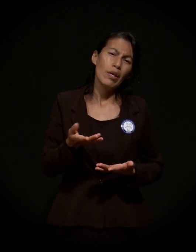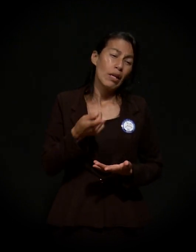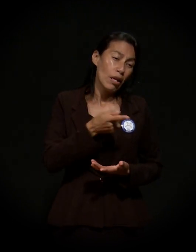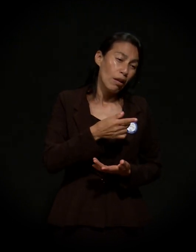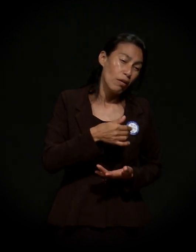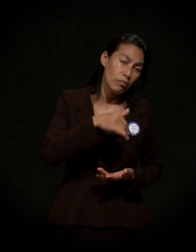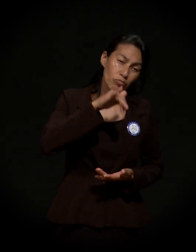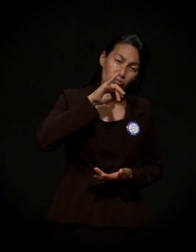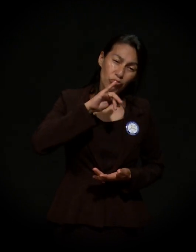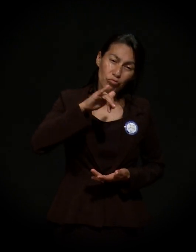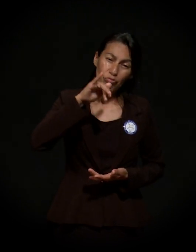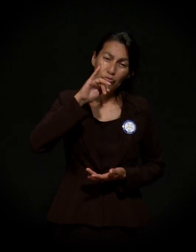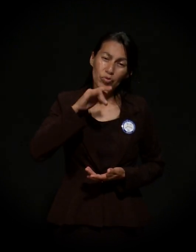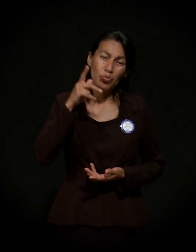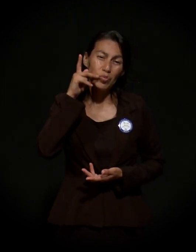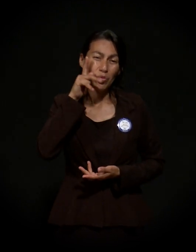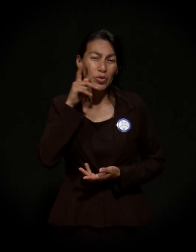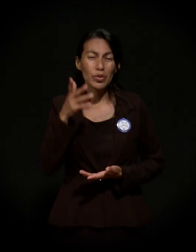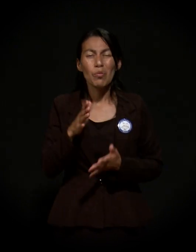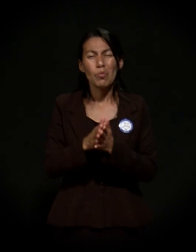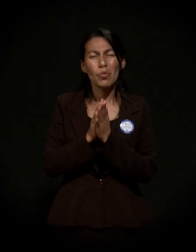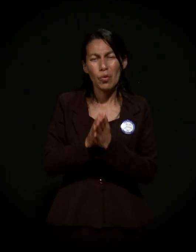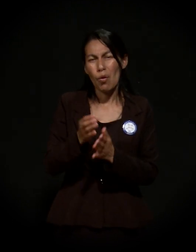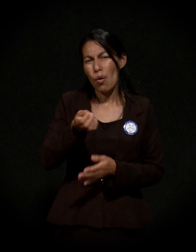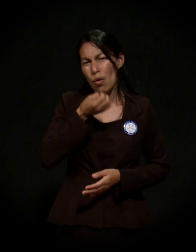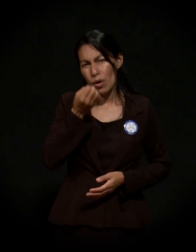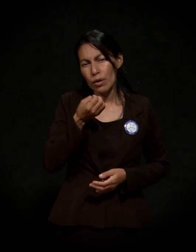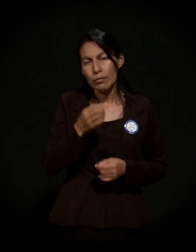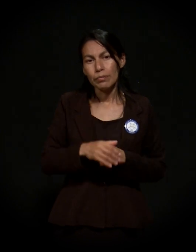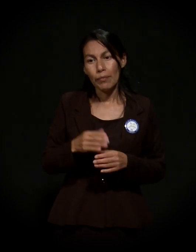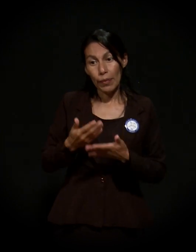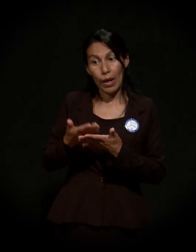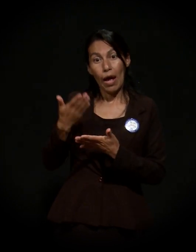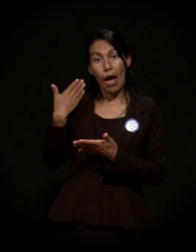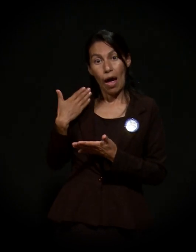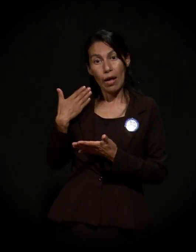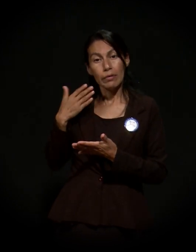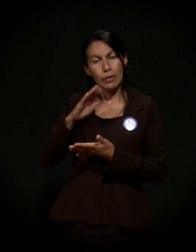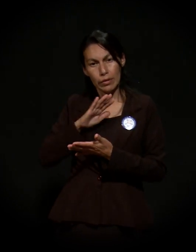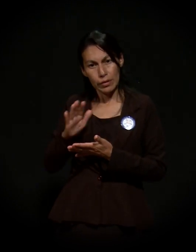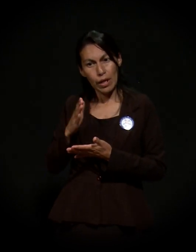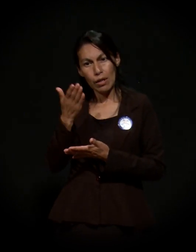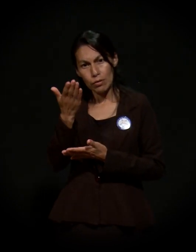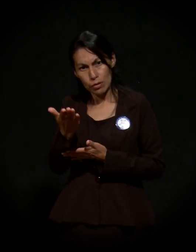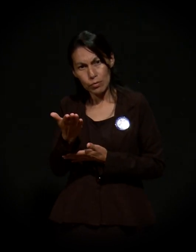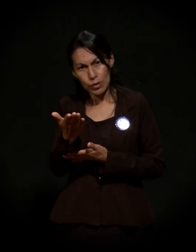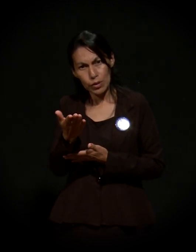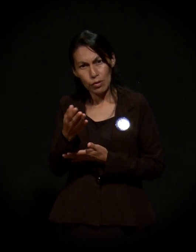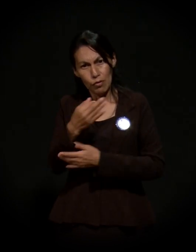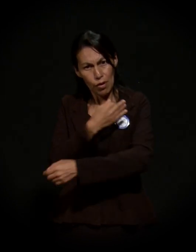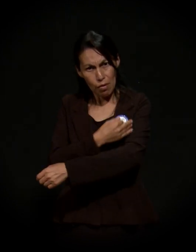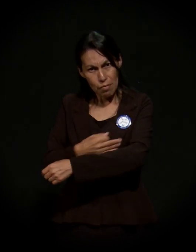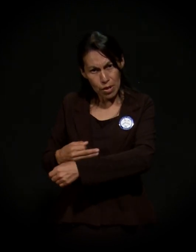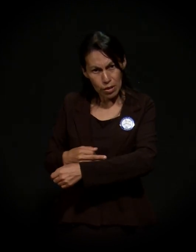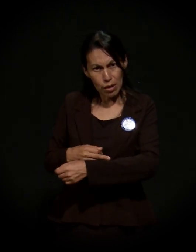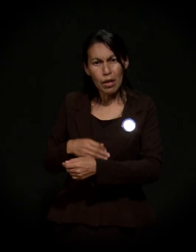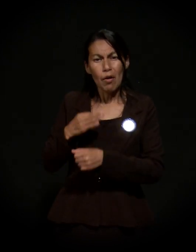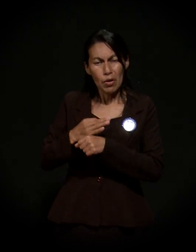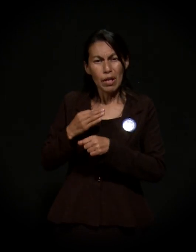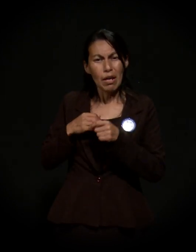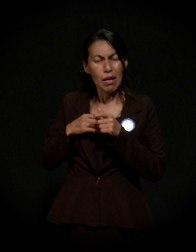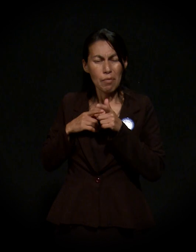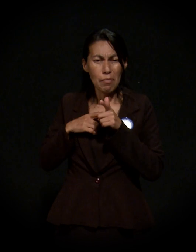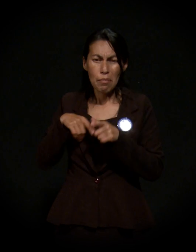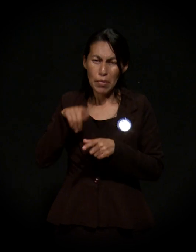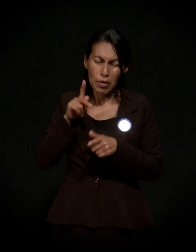Grajales también. En alguna ocasión hemos estado orando por la familia que tú nos has mencionado, Norma,